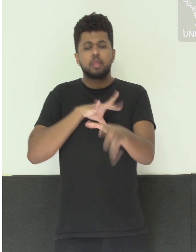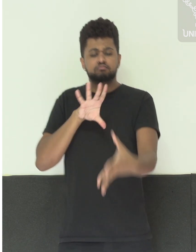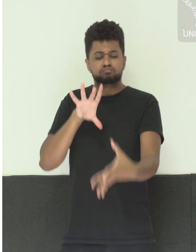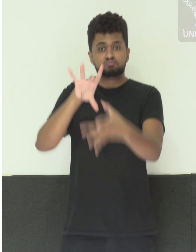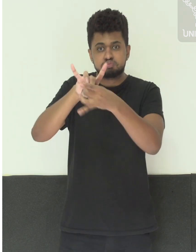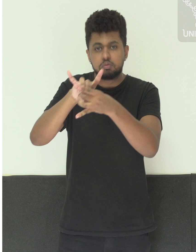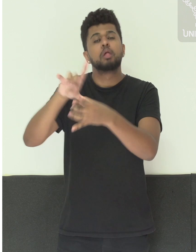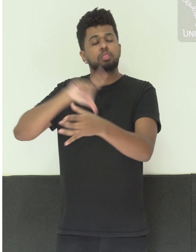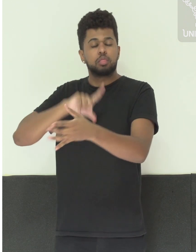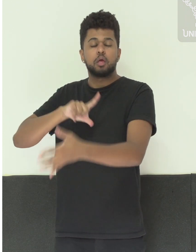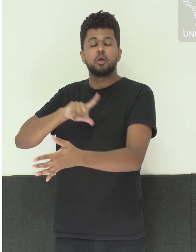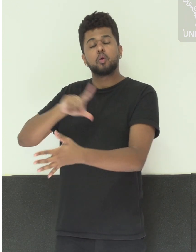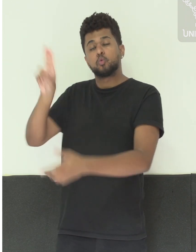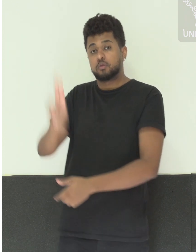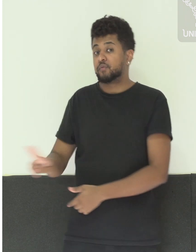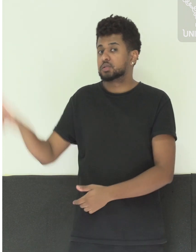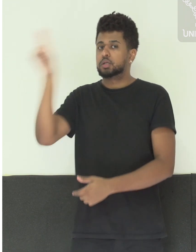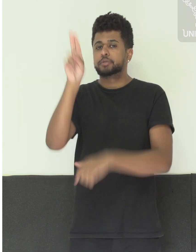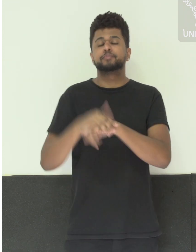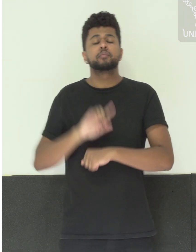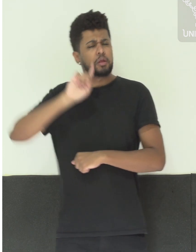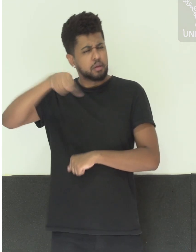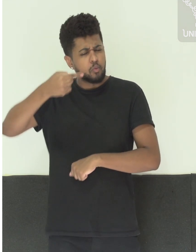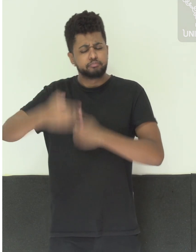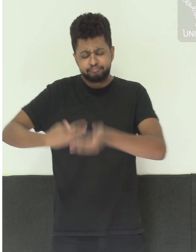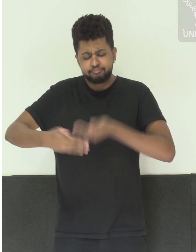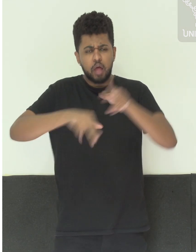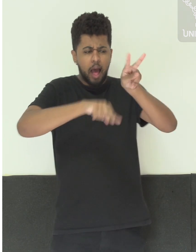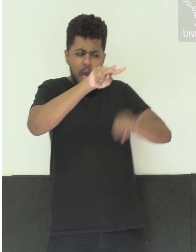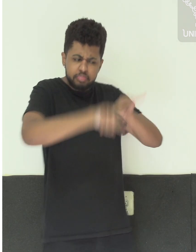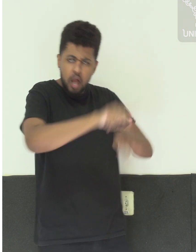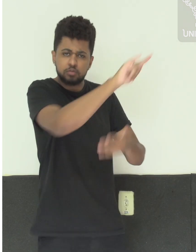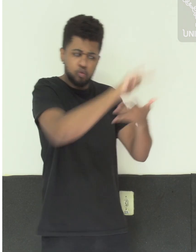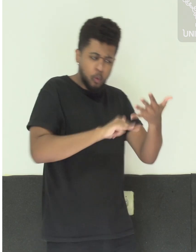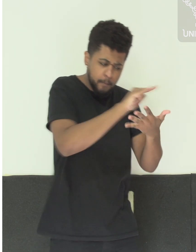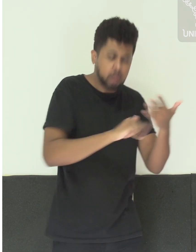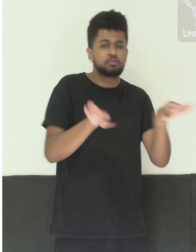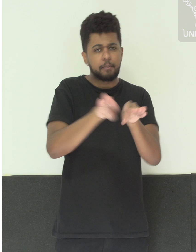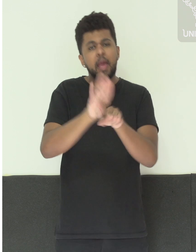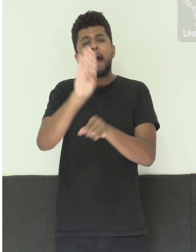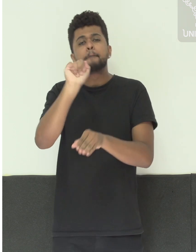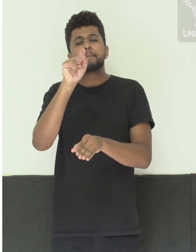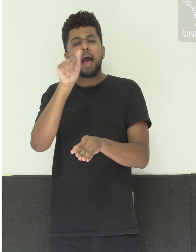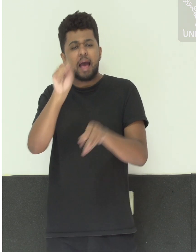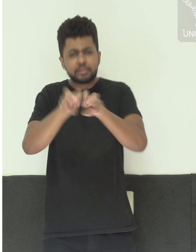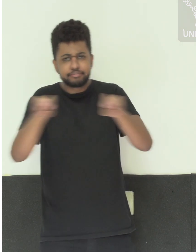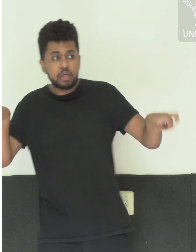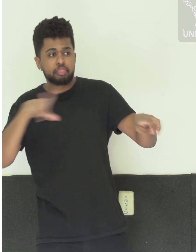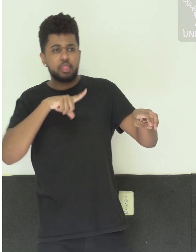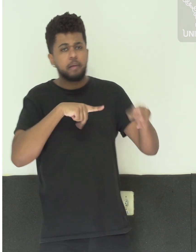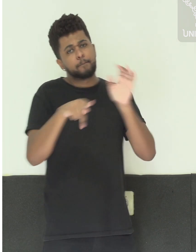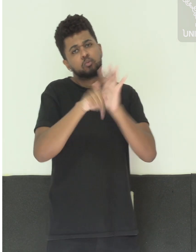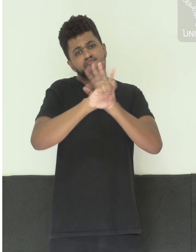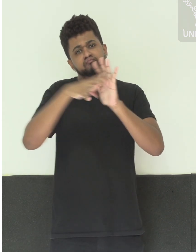à universidade, após os procedimentos de análise de documentos e de bancas previstos no